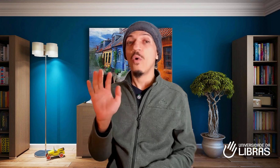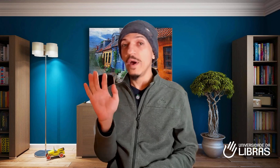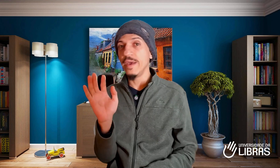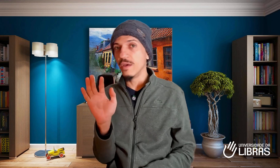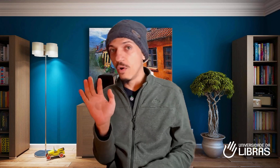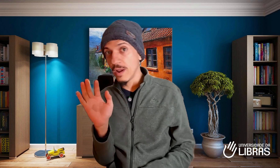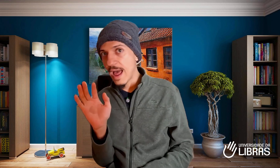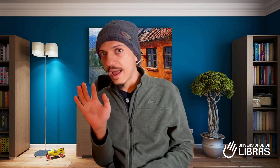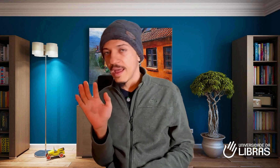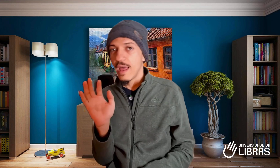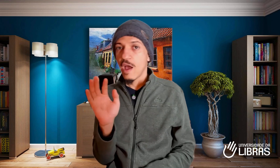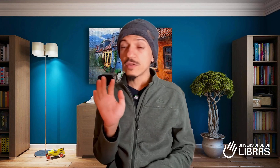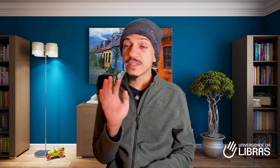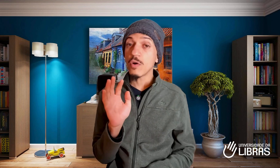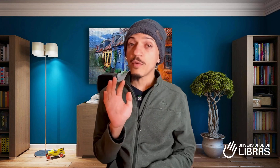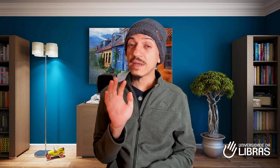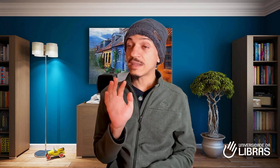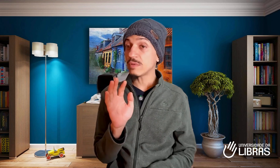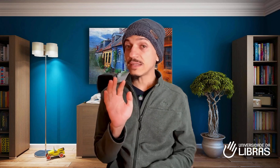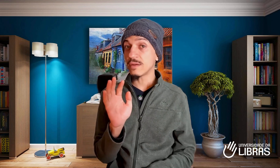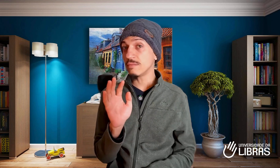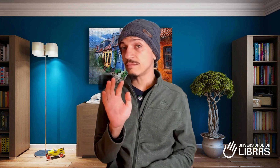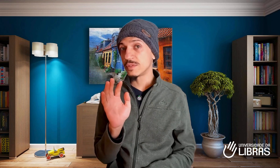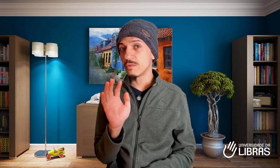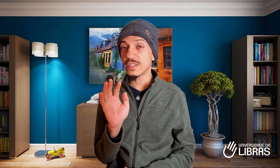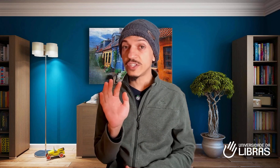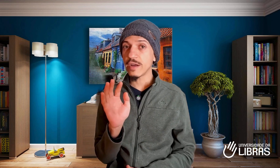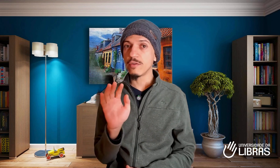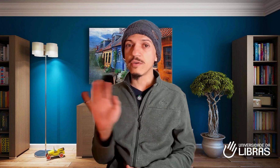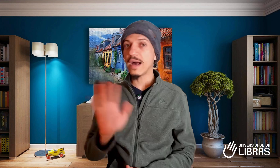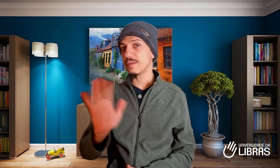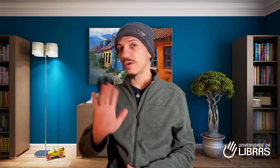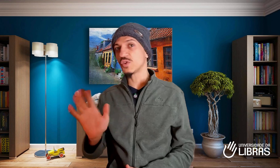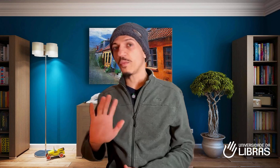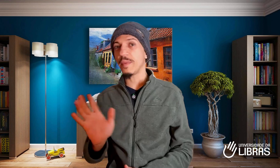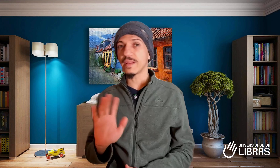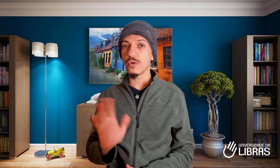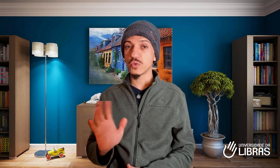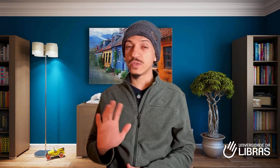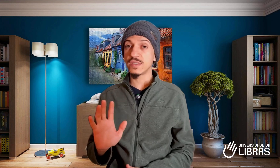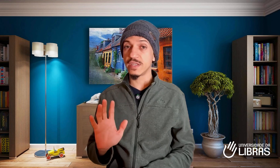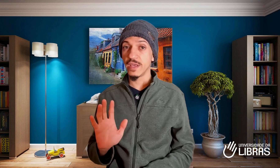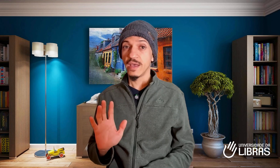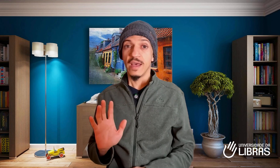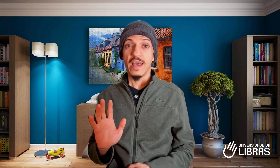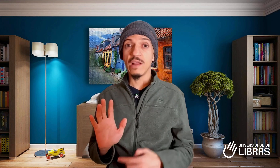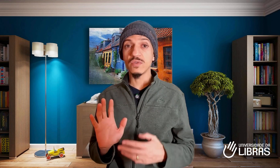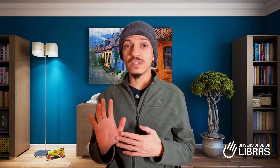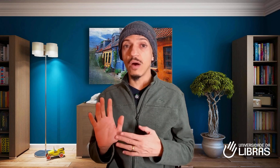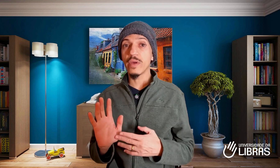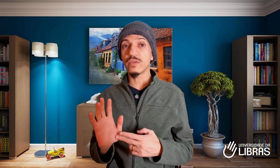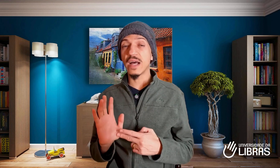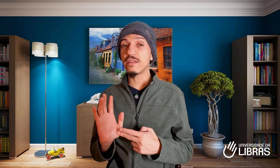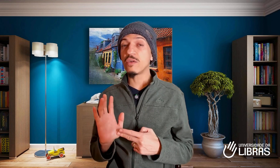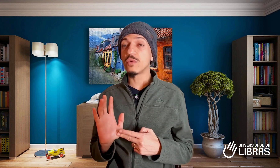oi, olá. É um sinal que é uma saudação. Quando você chega num lugar, você pode cumprimentar os surdos assim. Ele é um sinal que é usado em